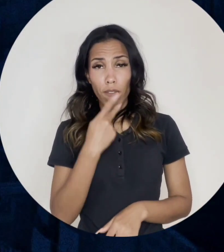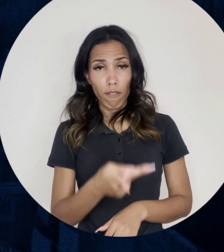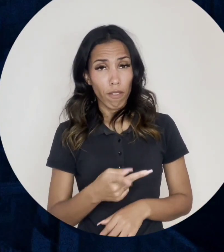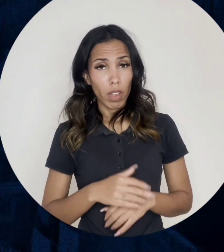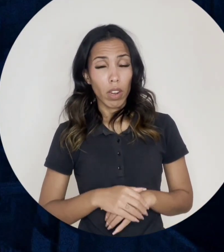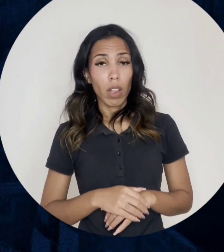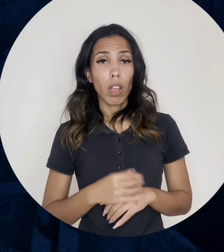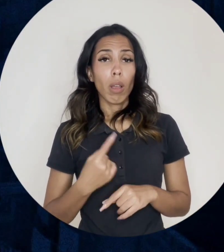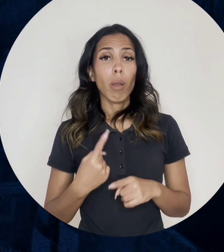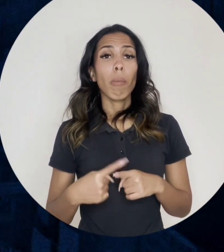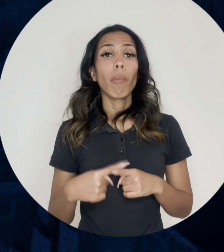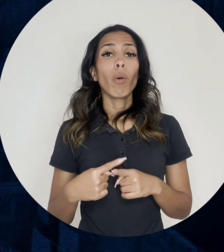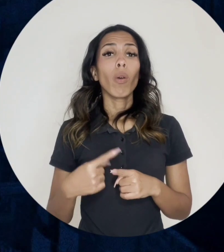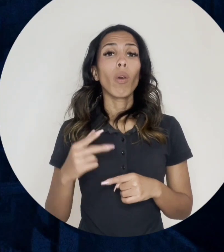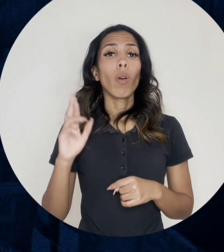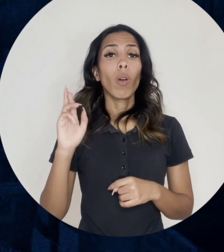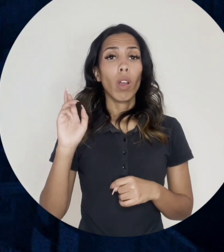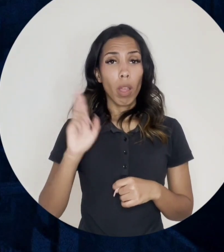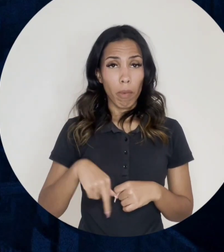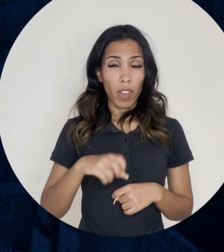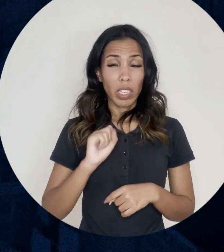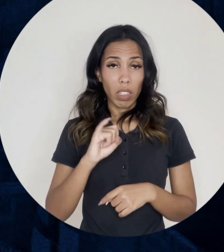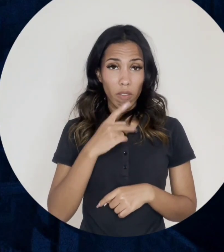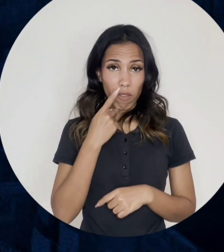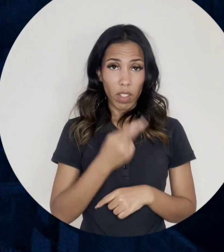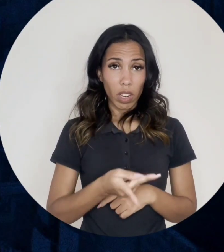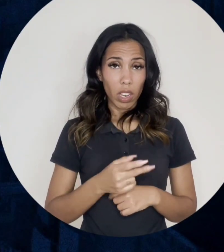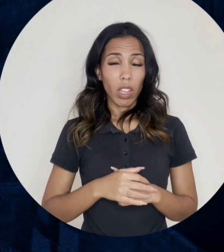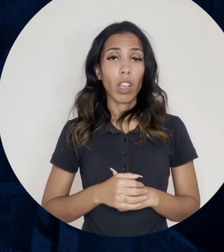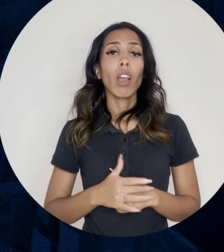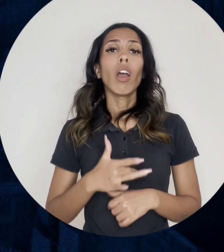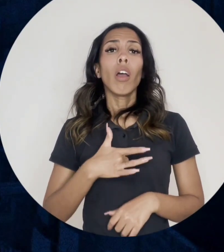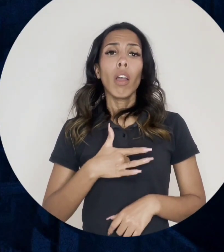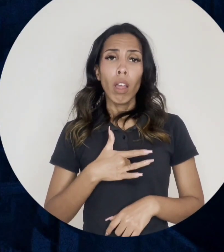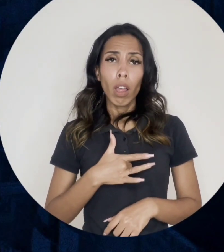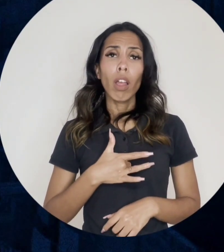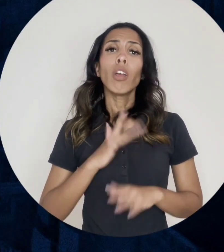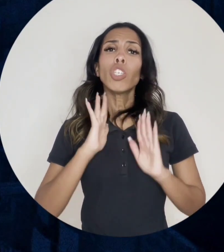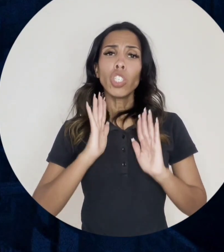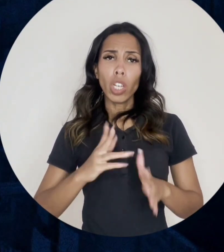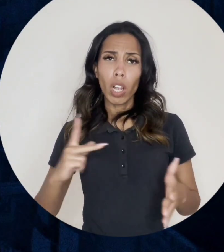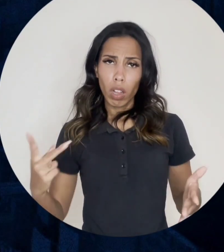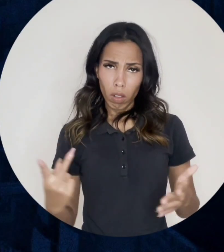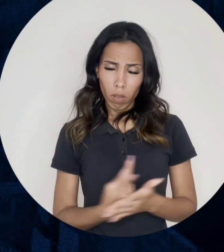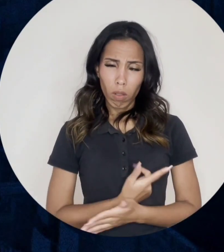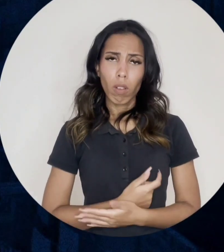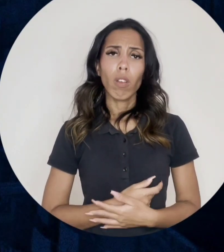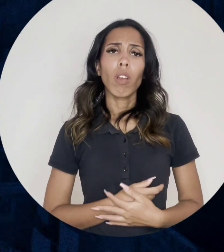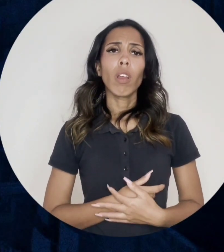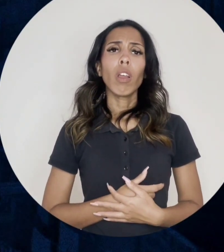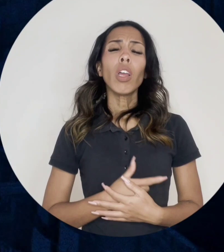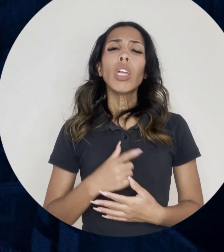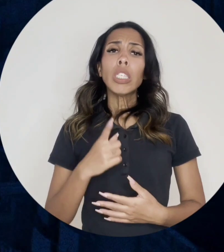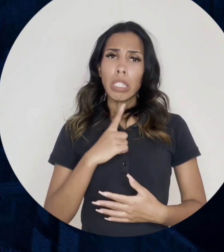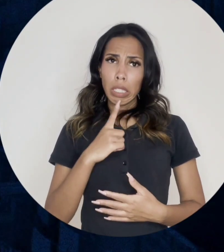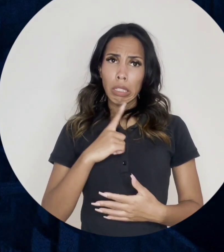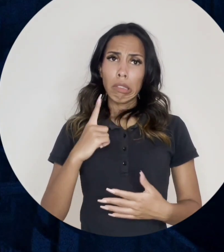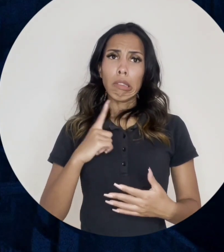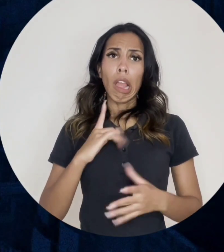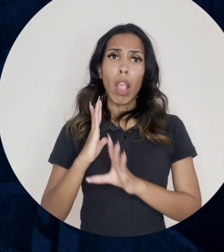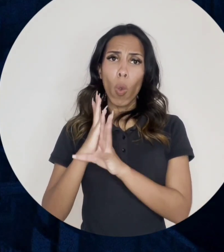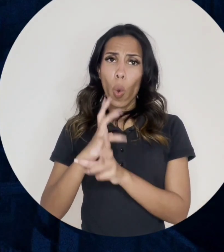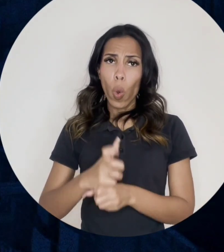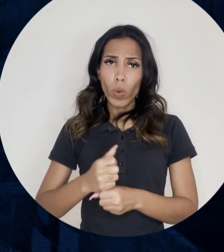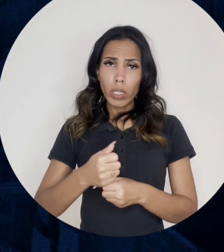ser reprovada se eu falasse. Eu já tive tuberculose. Eu tenho sequela de tuberculose.